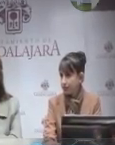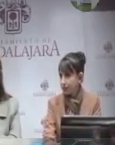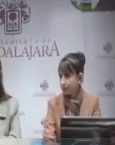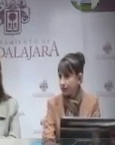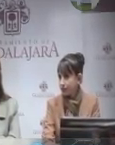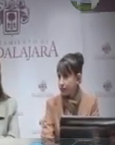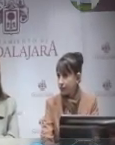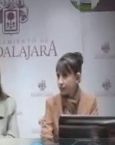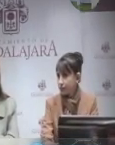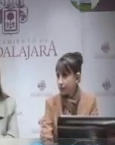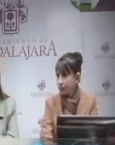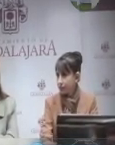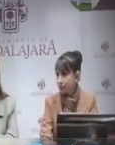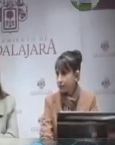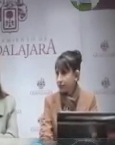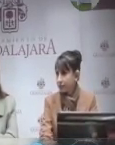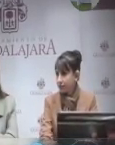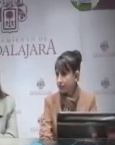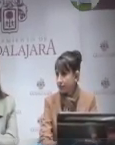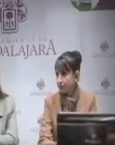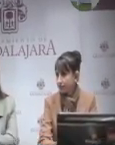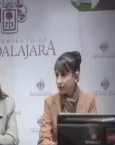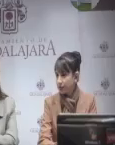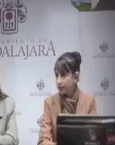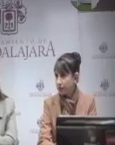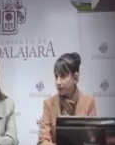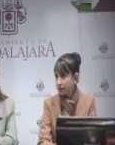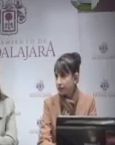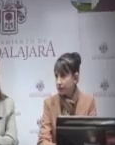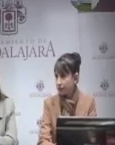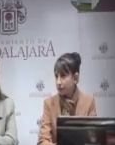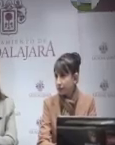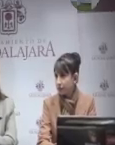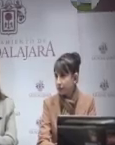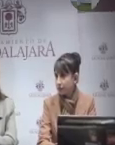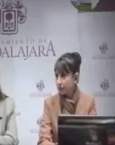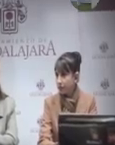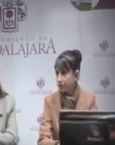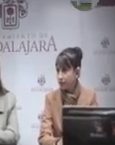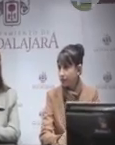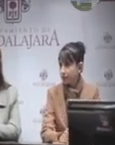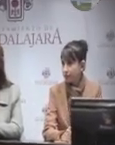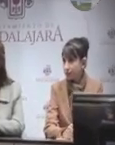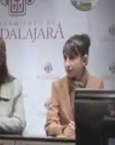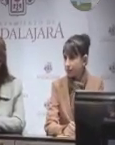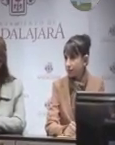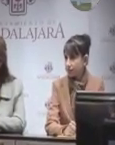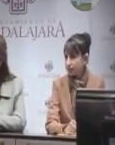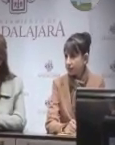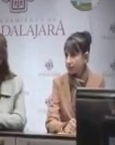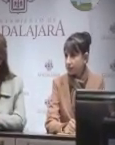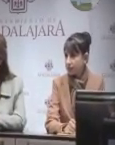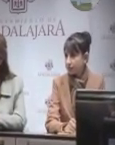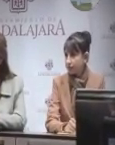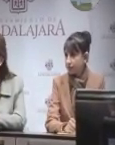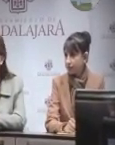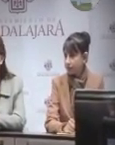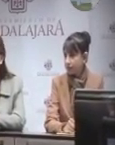estén impartiendo estos talleres para que ellos primeramente conozcan la lengua. Instituciones que se interesen en tomar